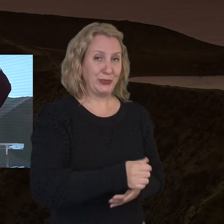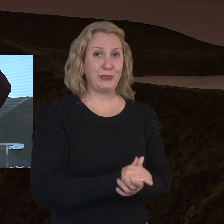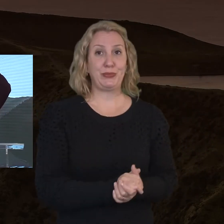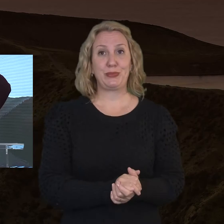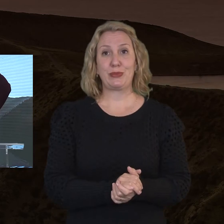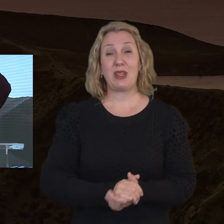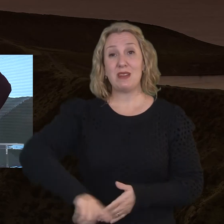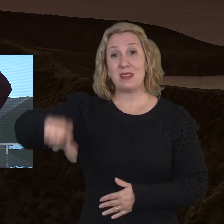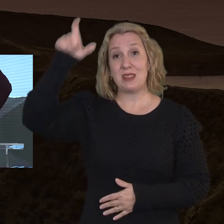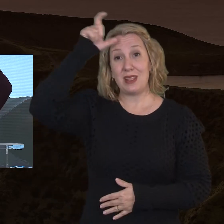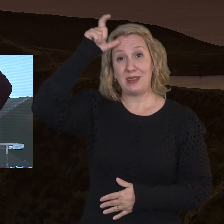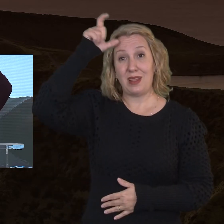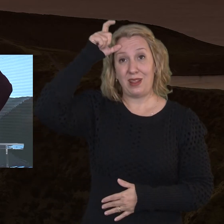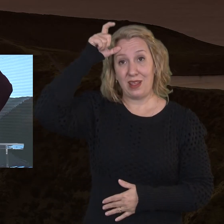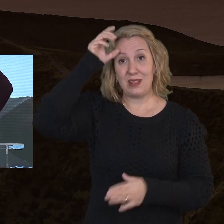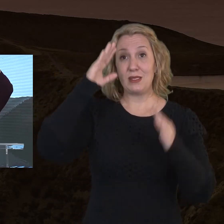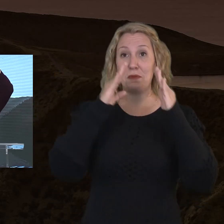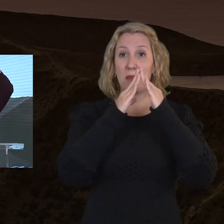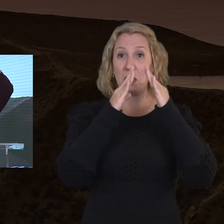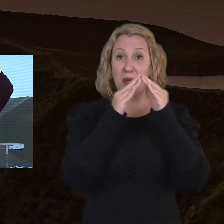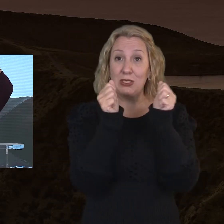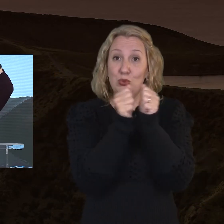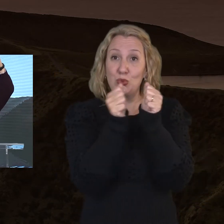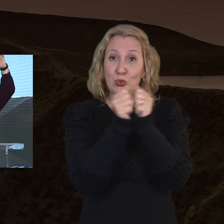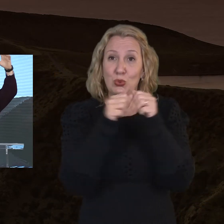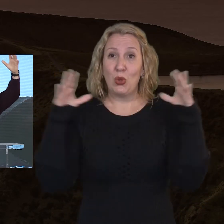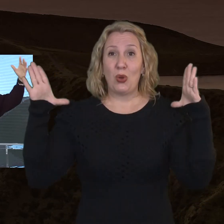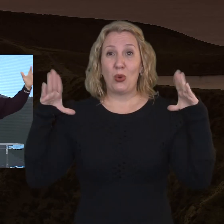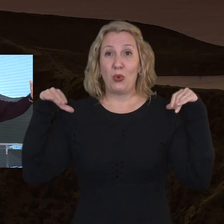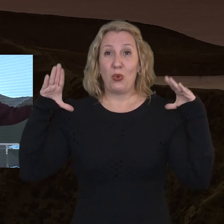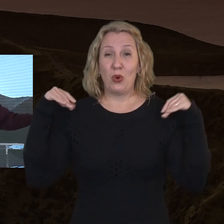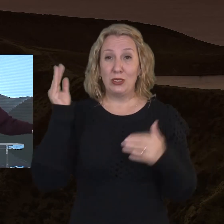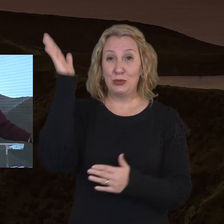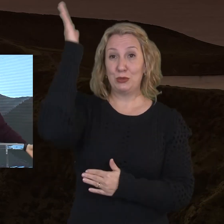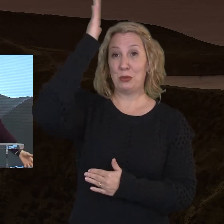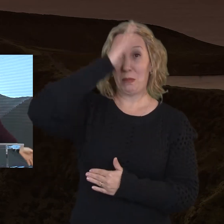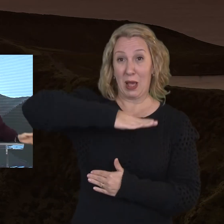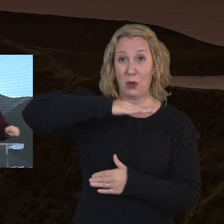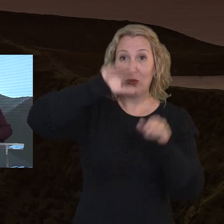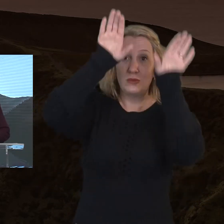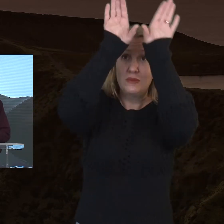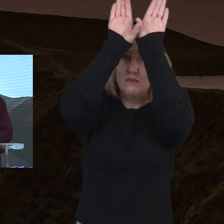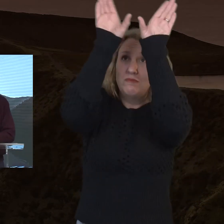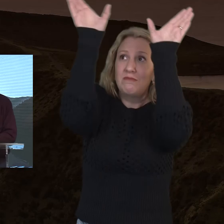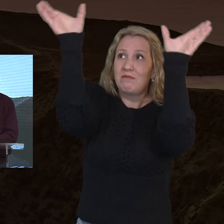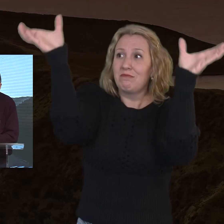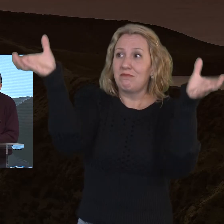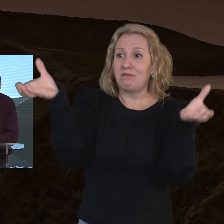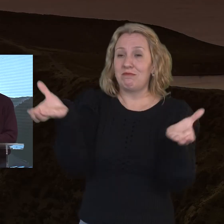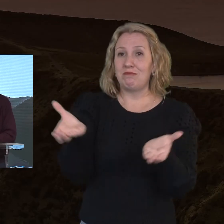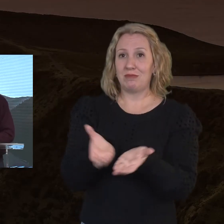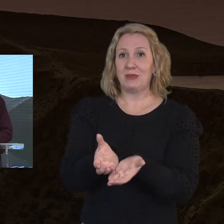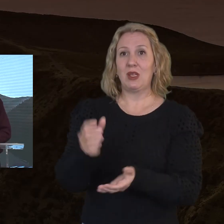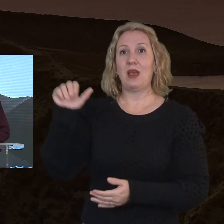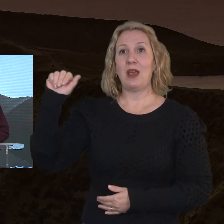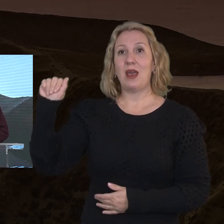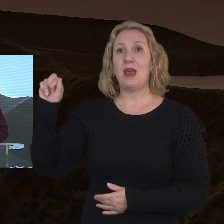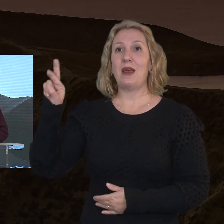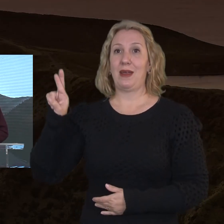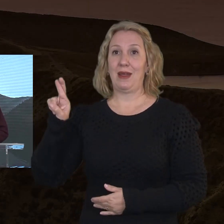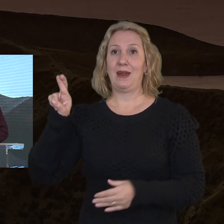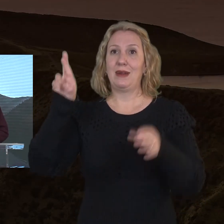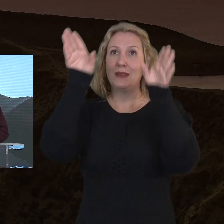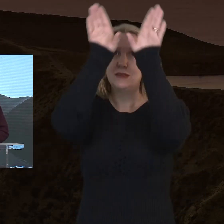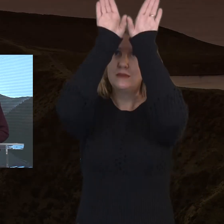seus anjos caídos os lugares as regiões celestes em volta da terra é ali que estão os principados e